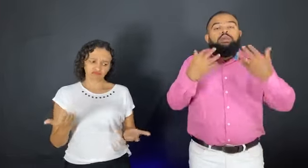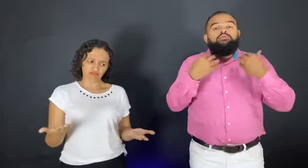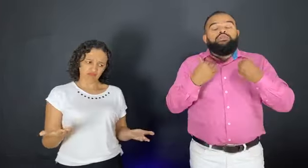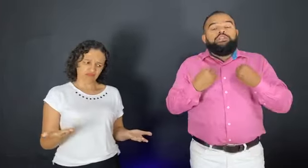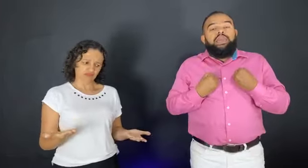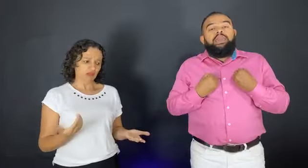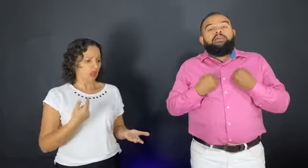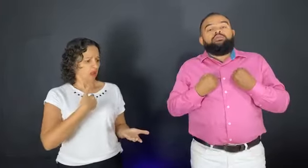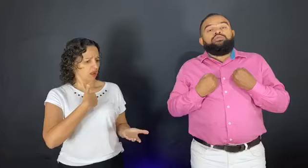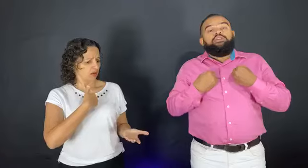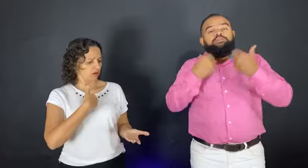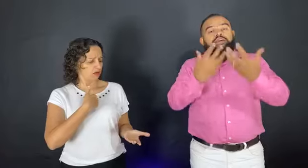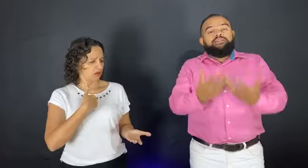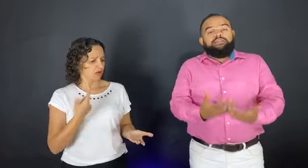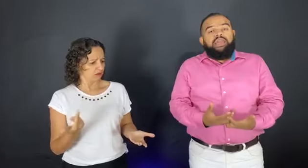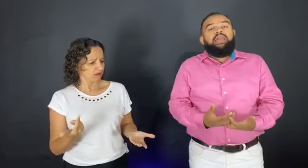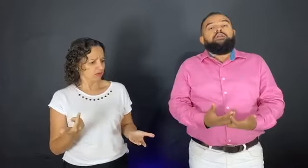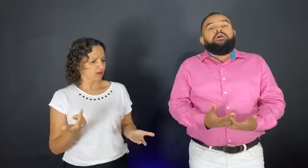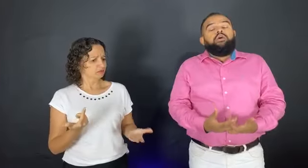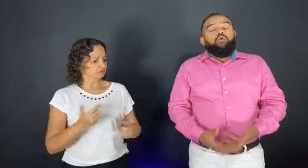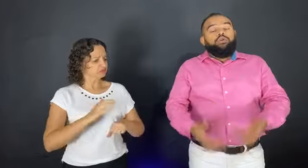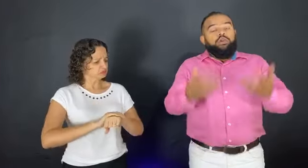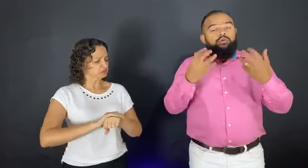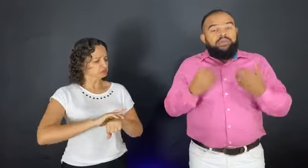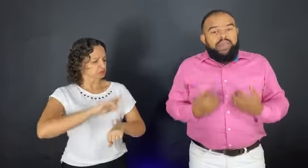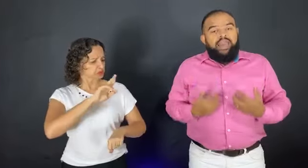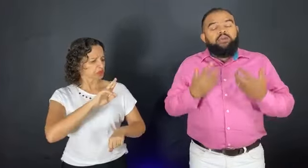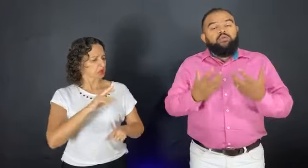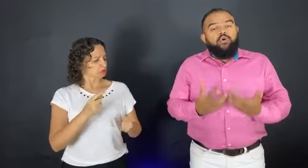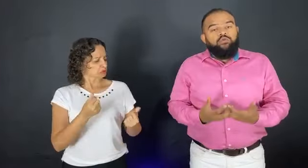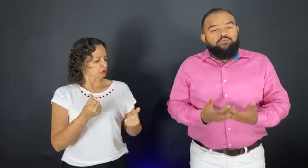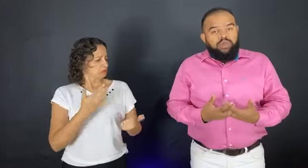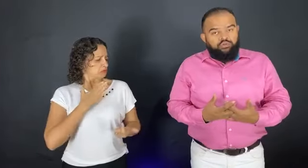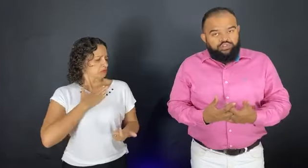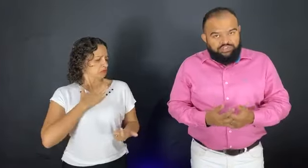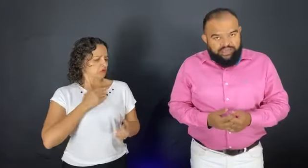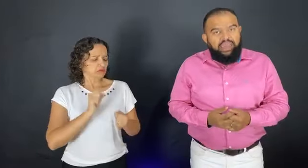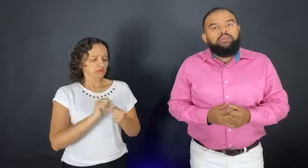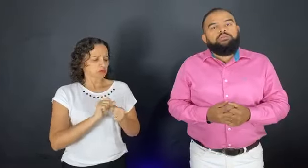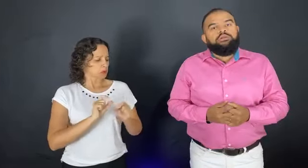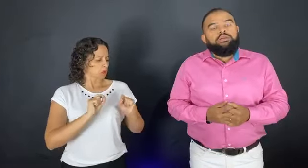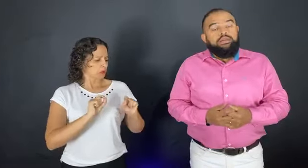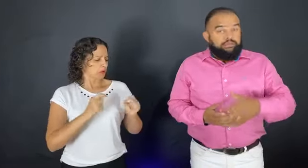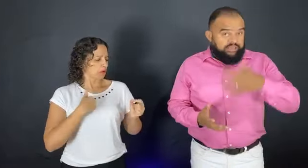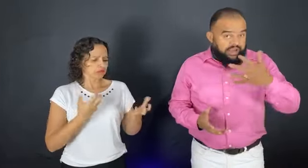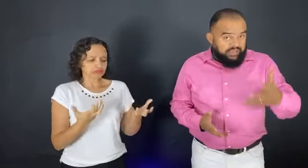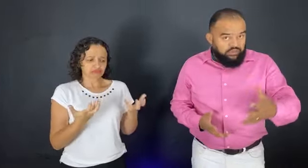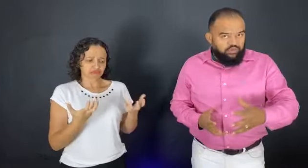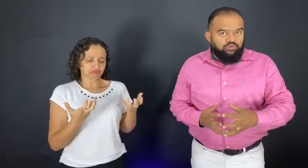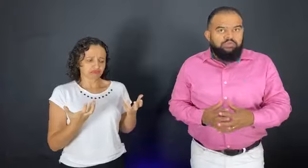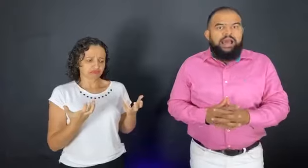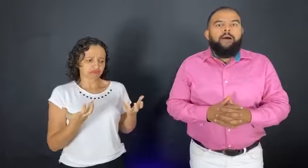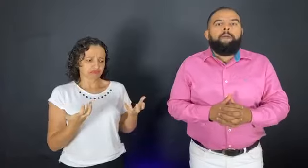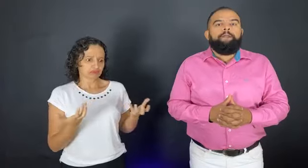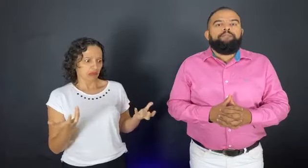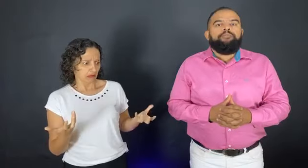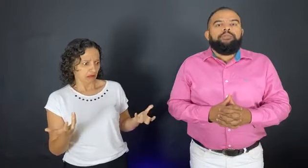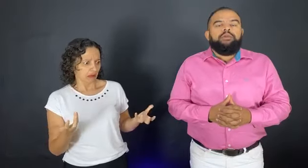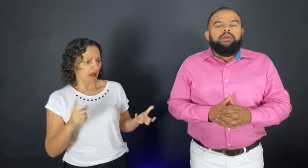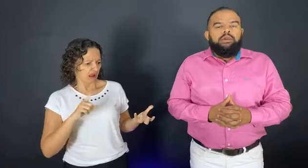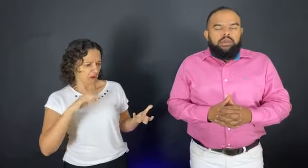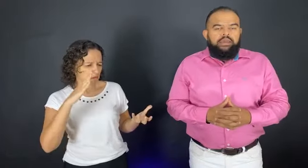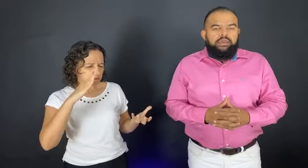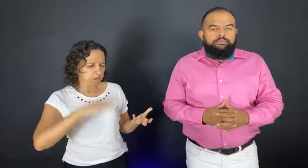eu não tenho direito de fazer o que eu quero com o meu dinheiro? Será isso